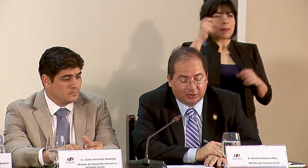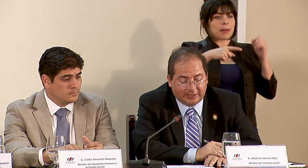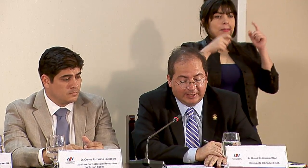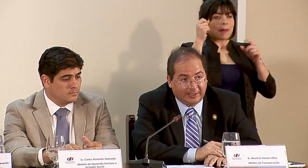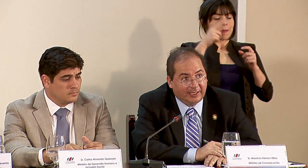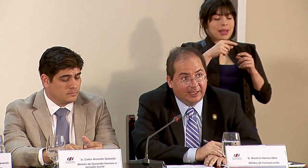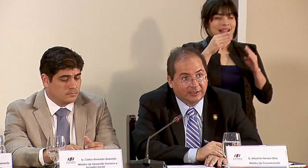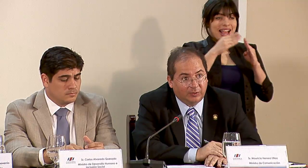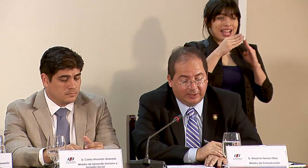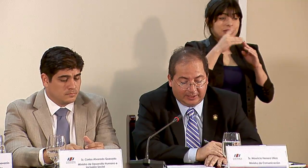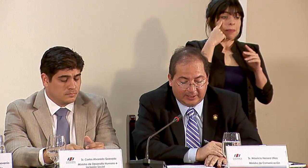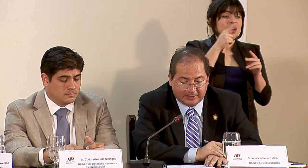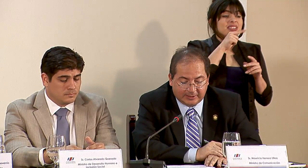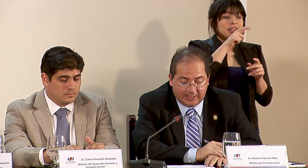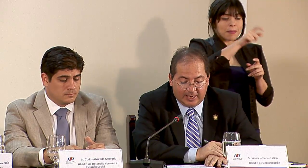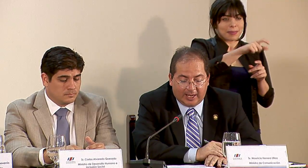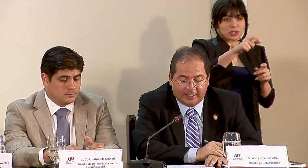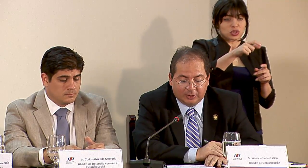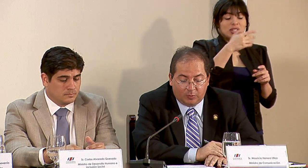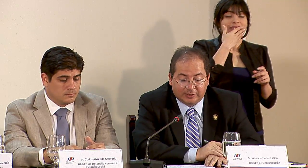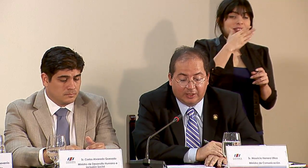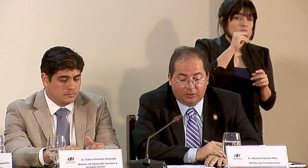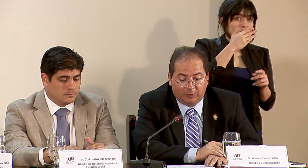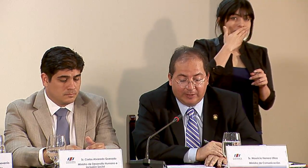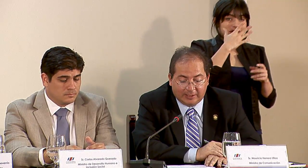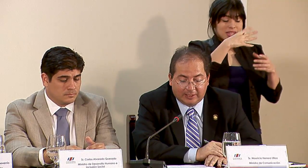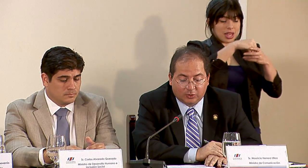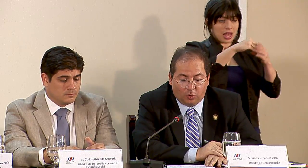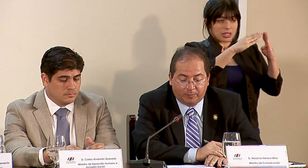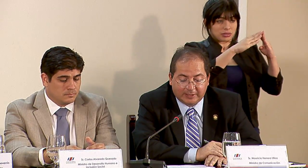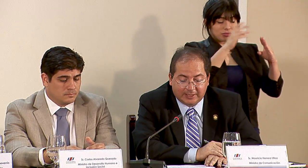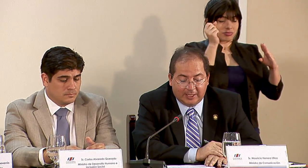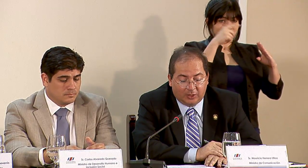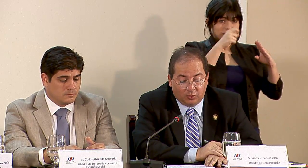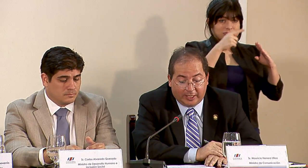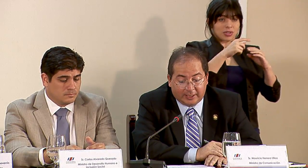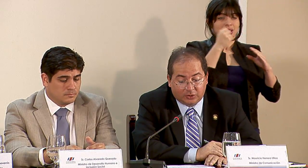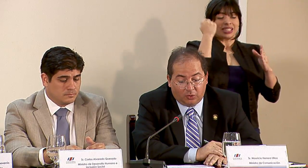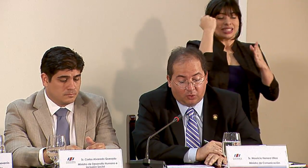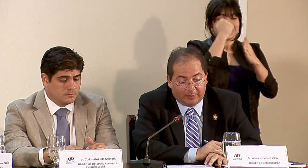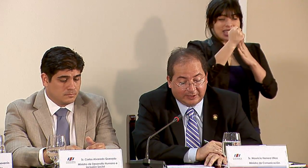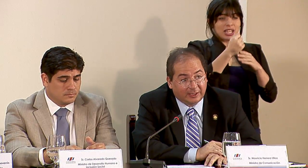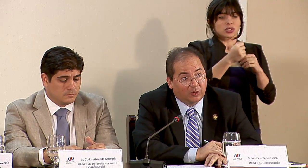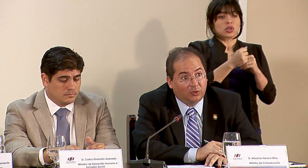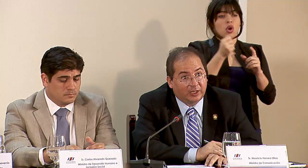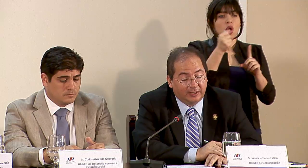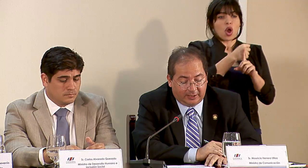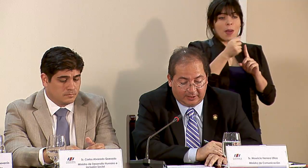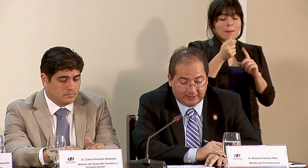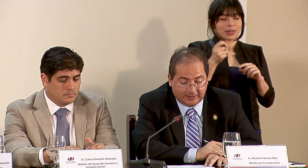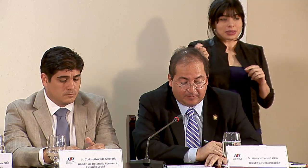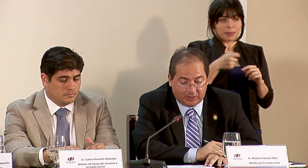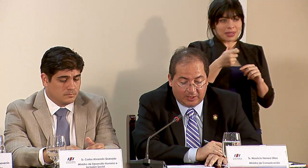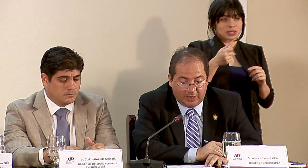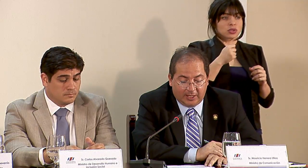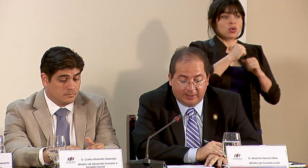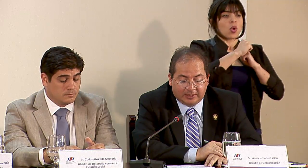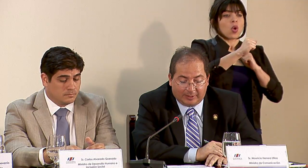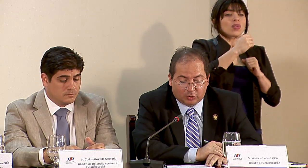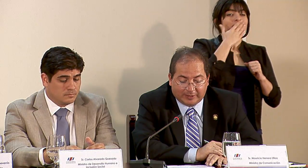casas hacia personas indígenas y no indígenas, así como incendio de viviendas, golpes y una agresión con machete contra indígenas.